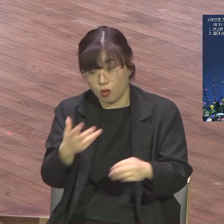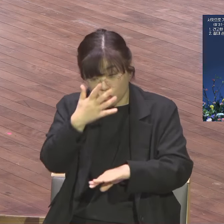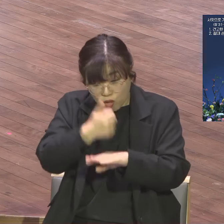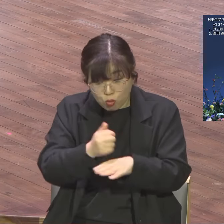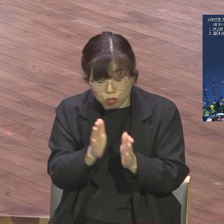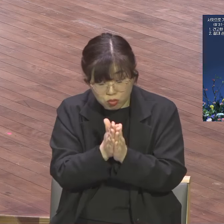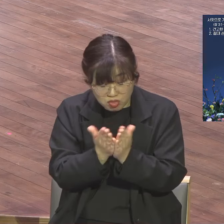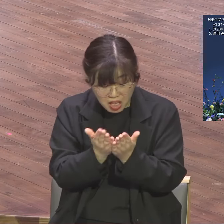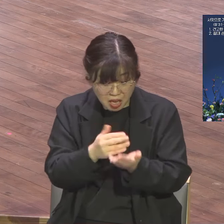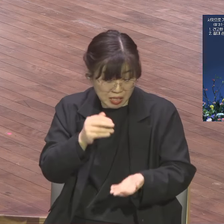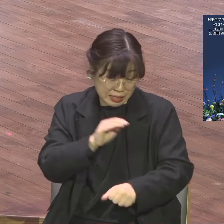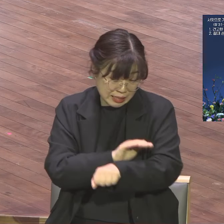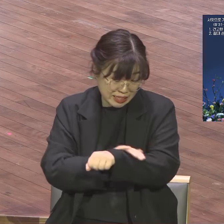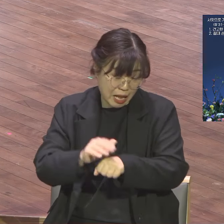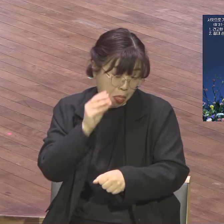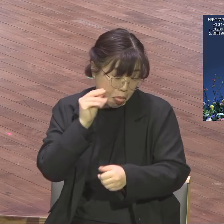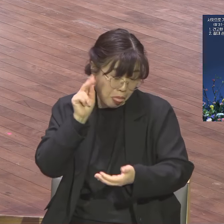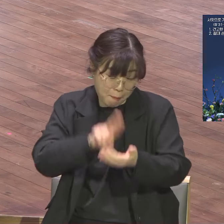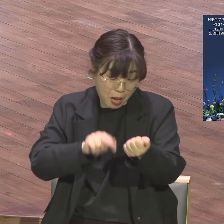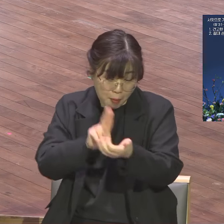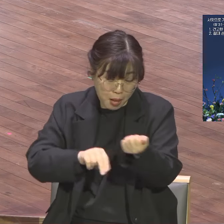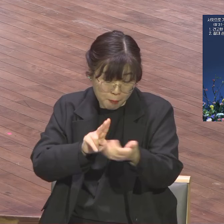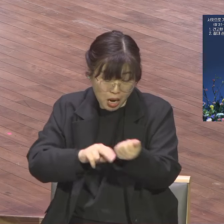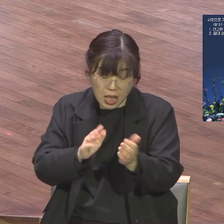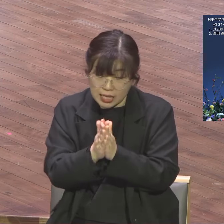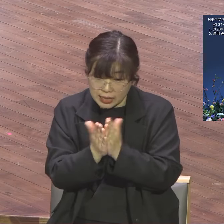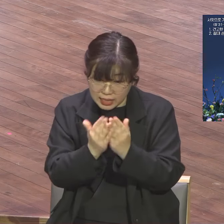개념, 이 부유한 삶,